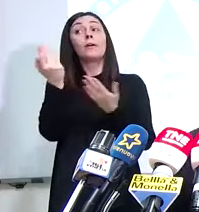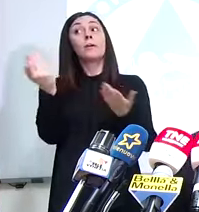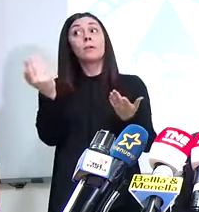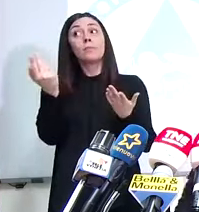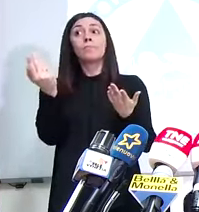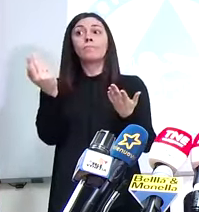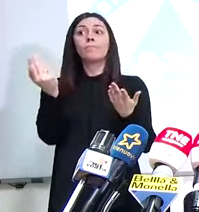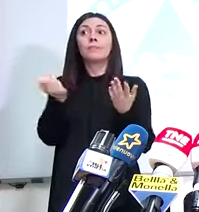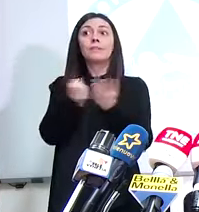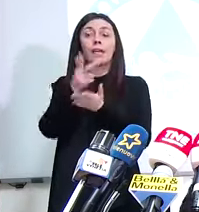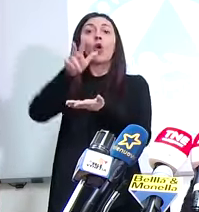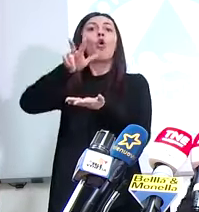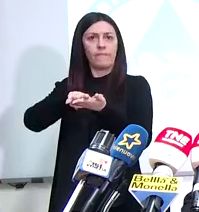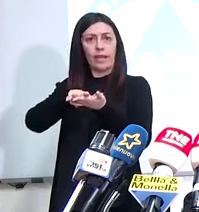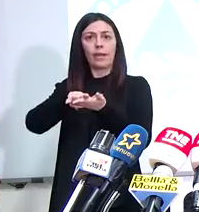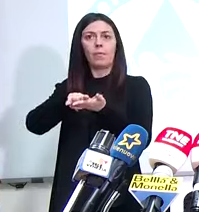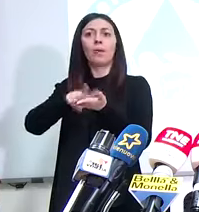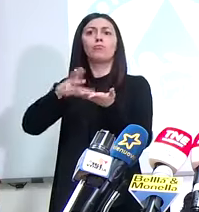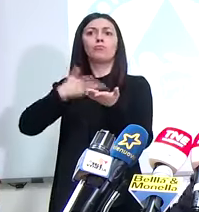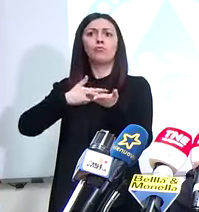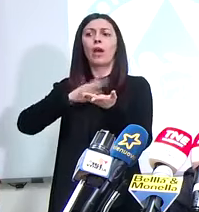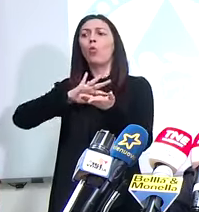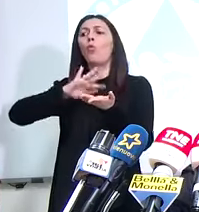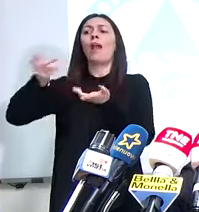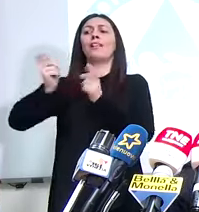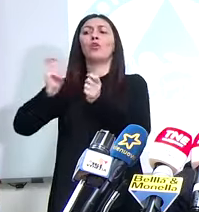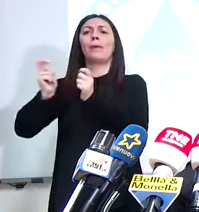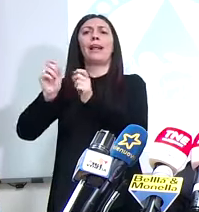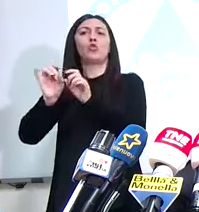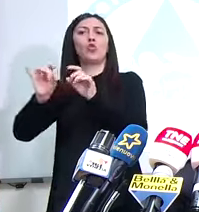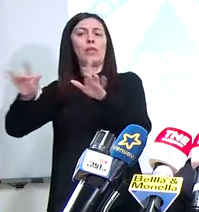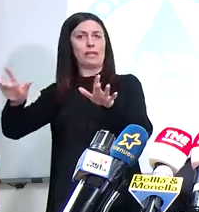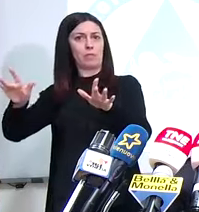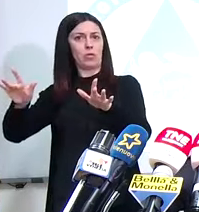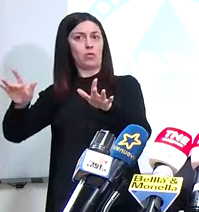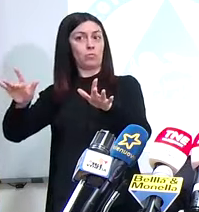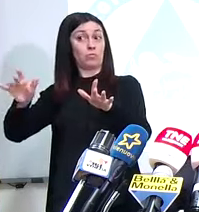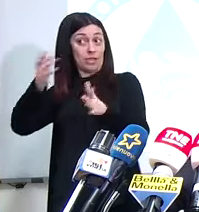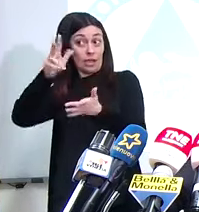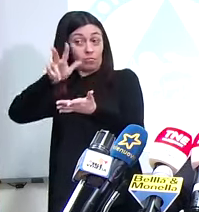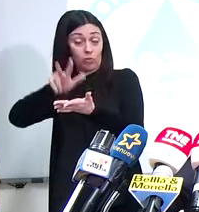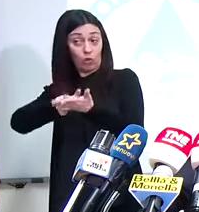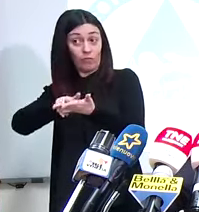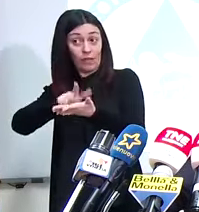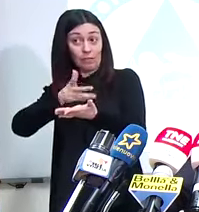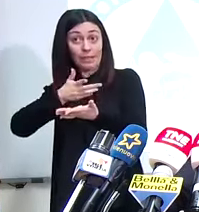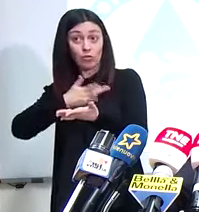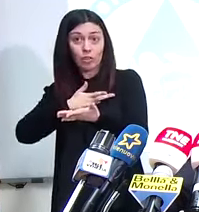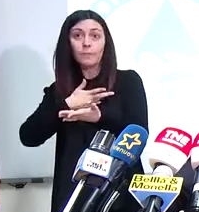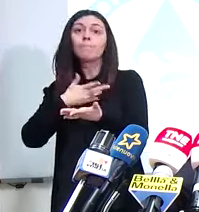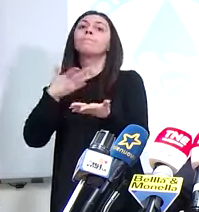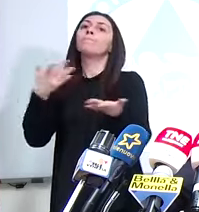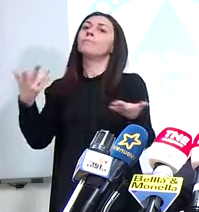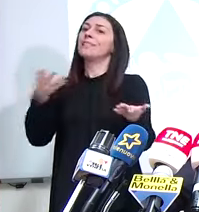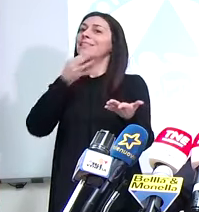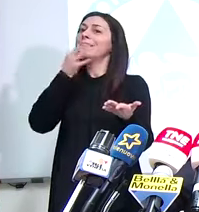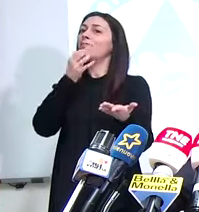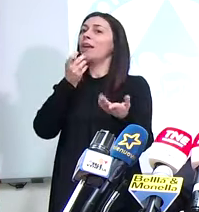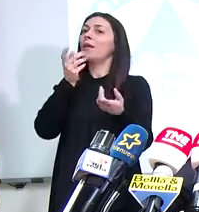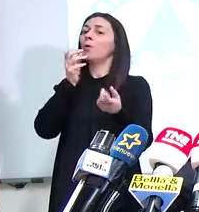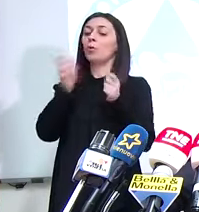se sarà confermato che esiste questo mercato parallelo ma che nessuno mai ha smentito vuol dire che lì nella fase contrattuale non